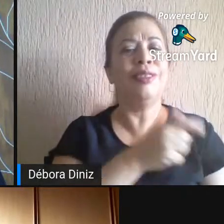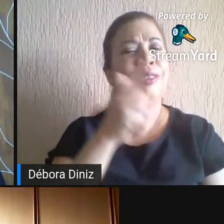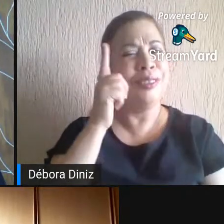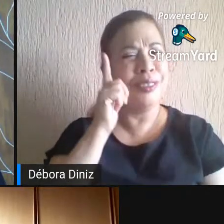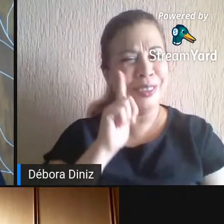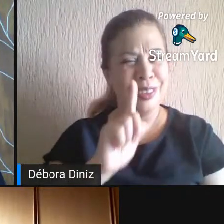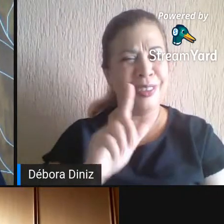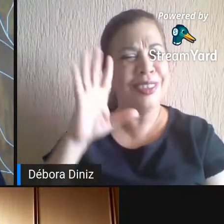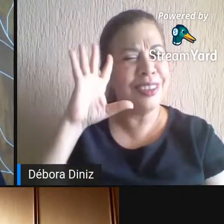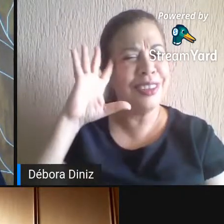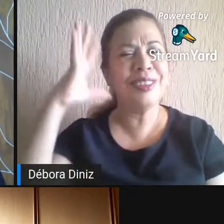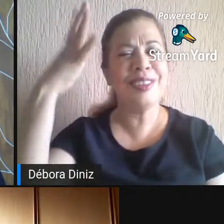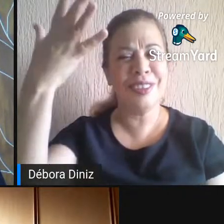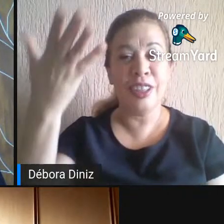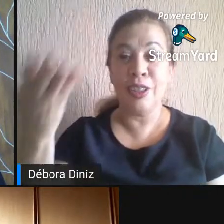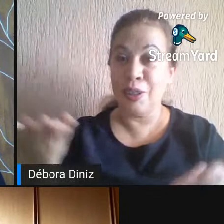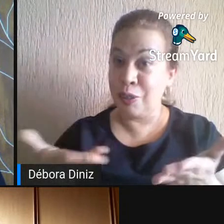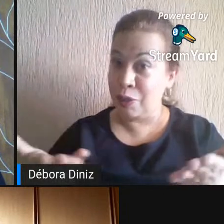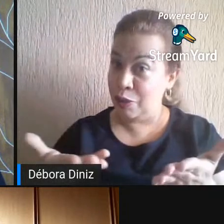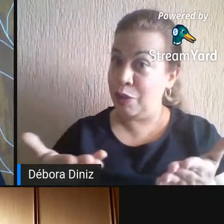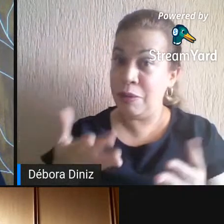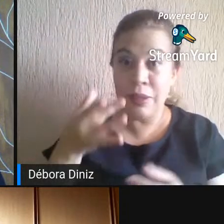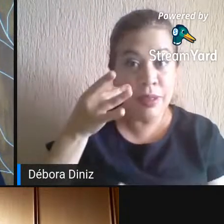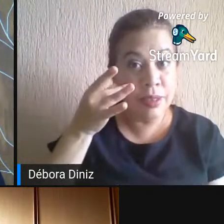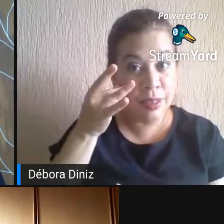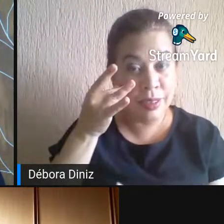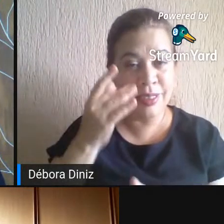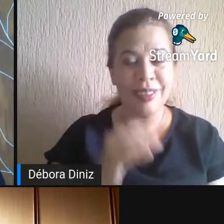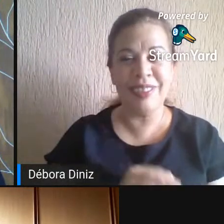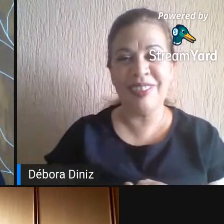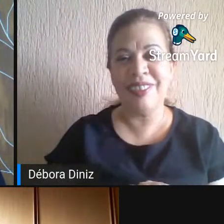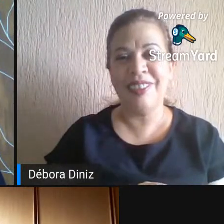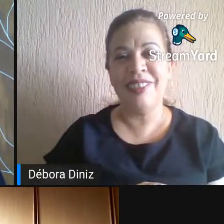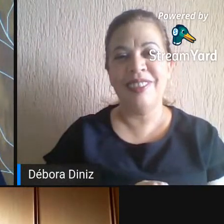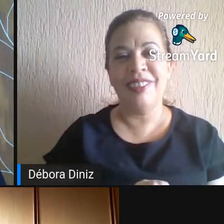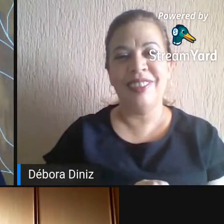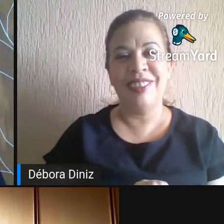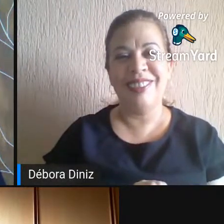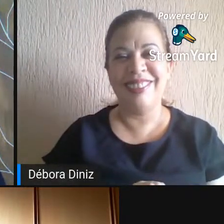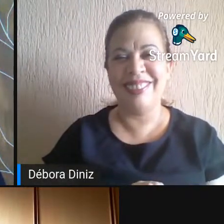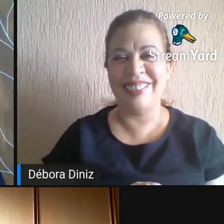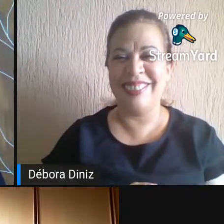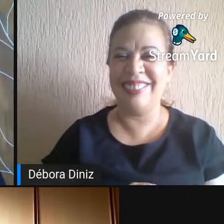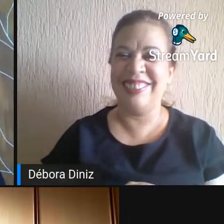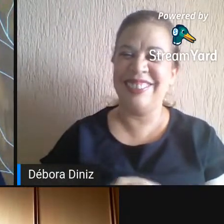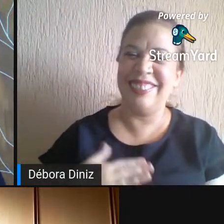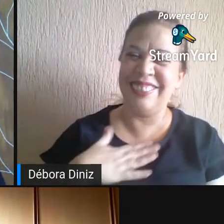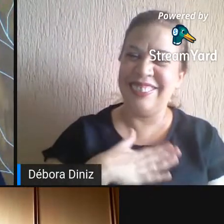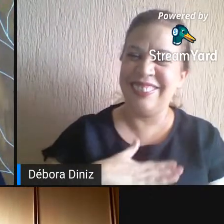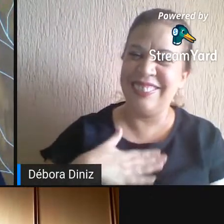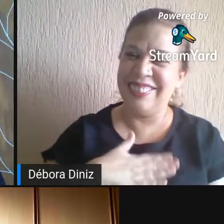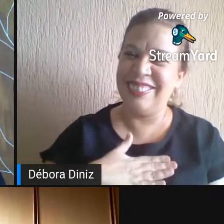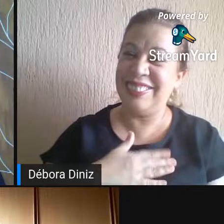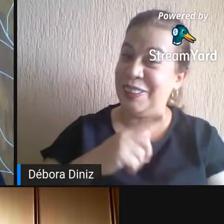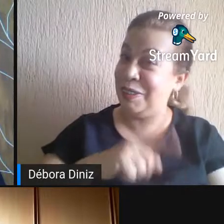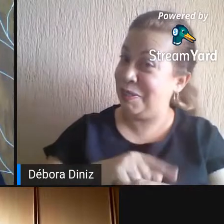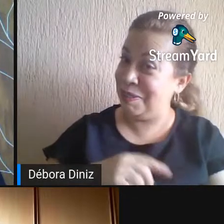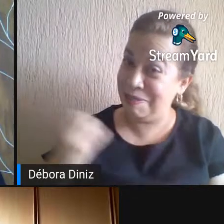essa solução e hoje estamos aqui para nos congratularmos, né, com esse momento tão